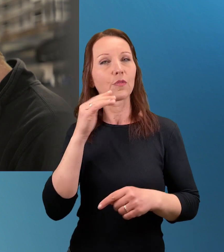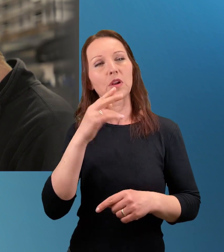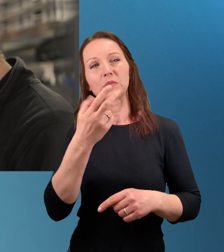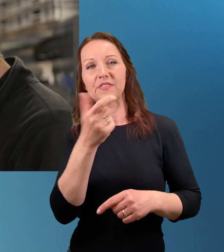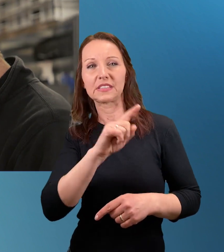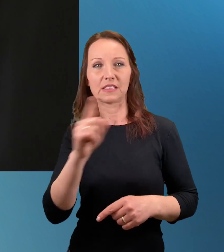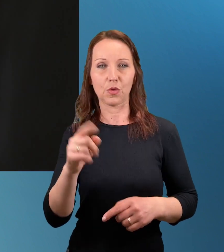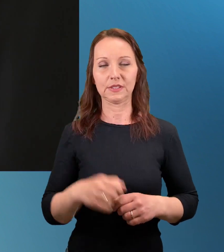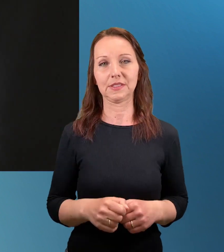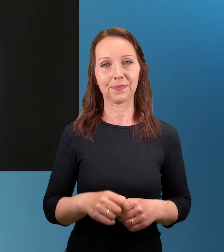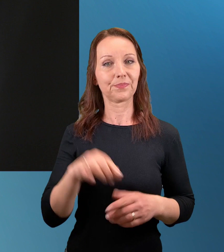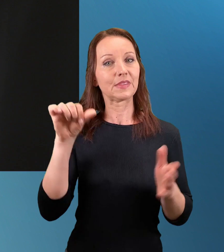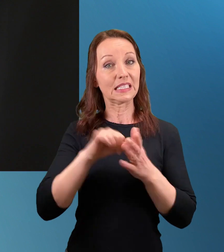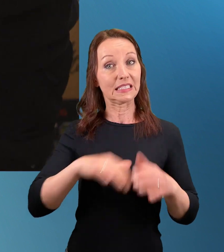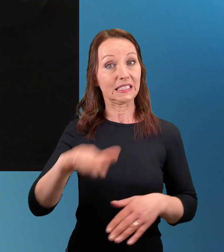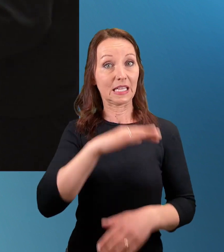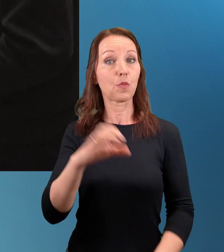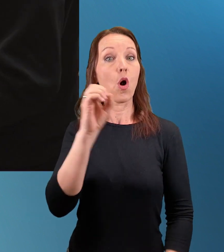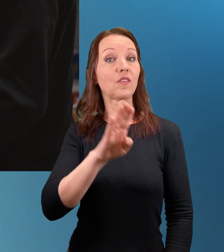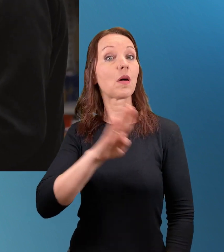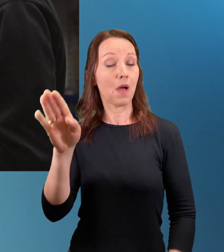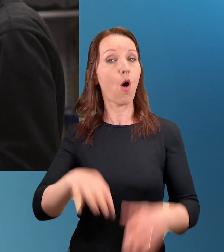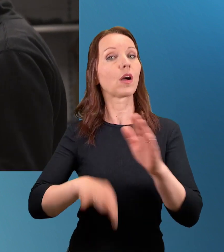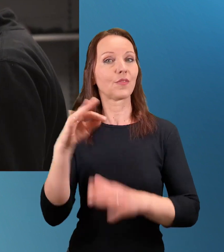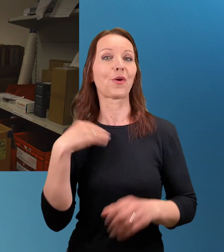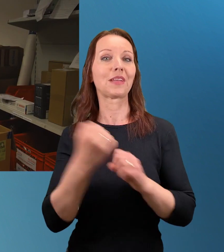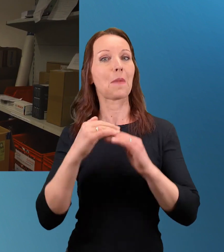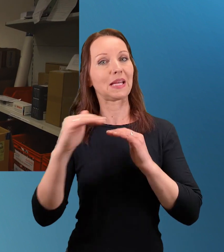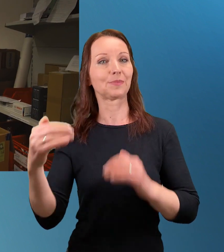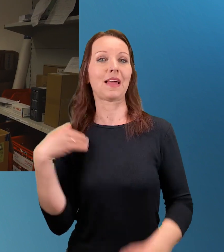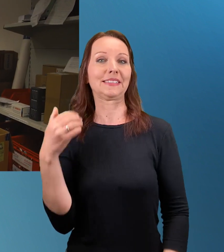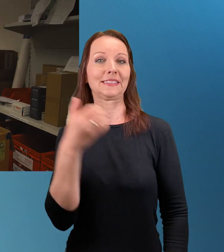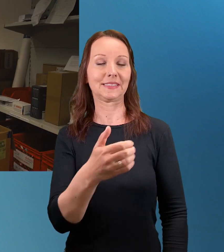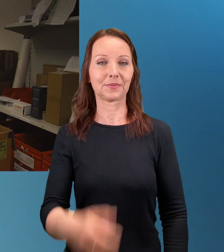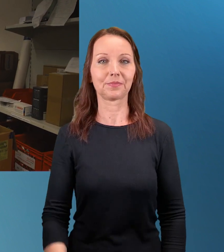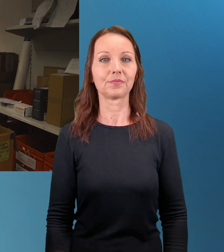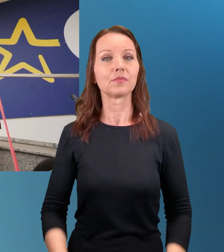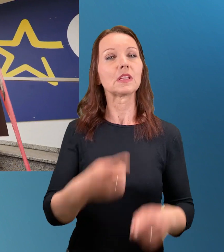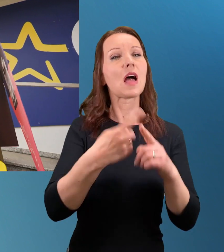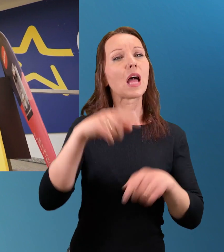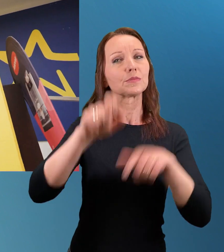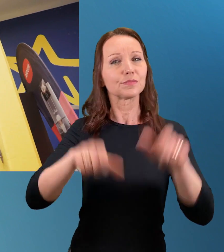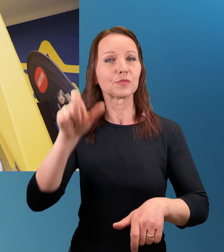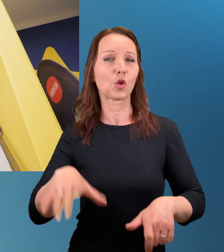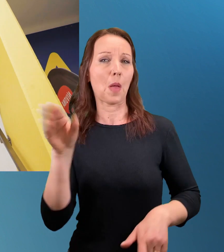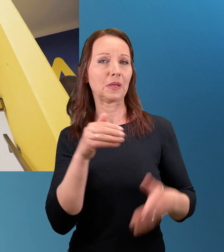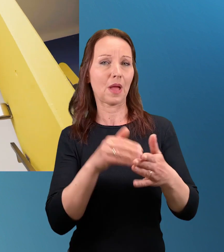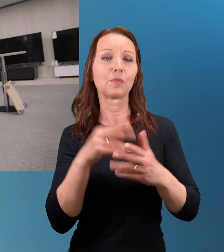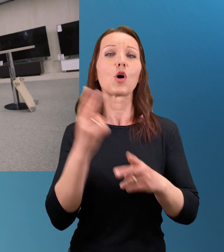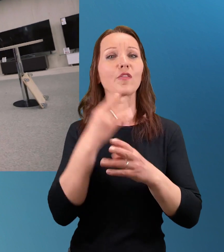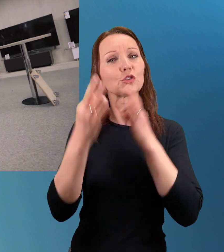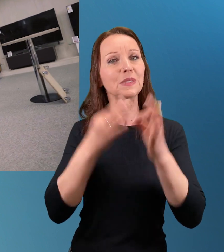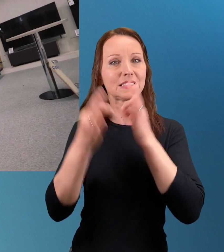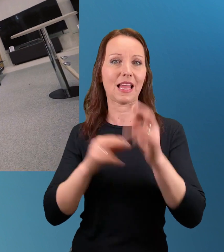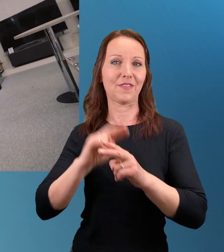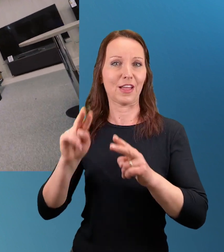Mitten im Zentrum hat Oliver Bahr seine Arbeitsstätte gefunden. Während andere mit Beeinträchtigung oft in speziellen Werkstätten